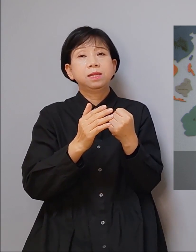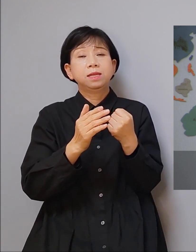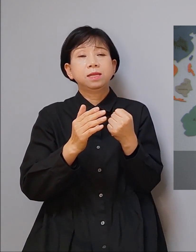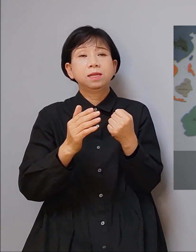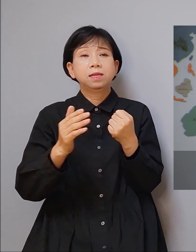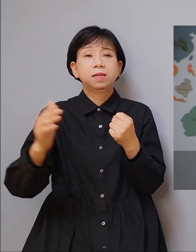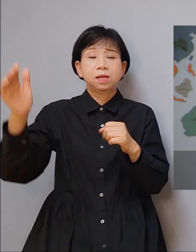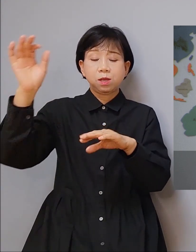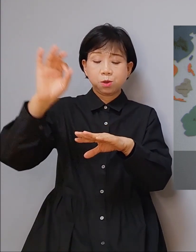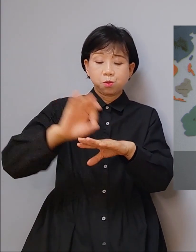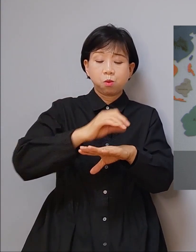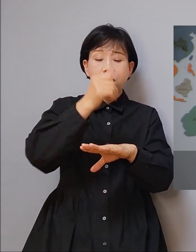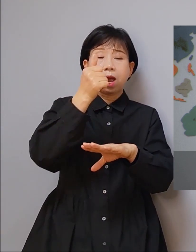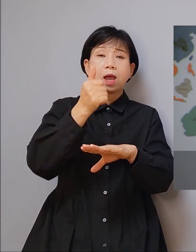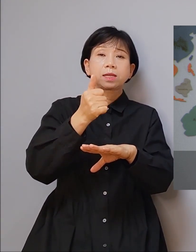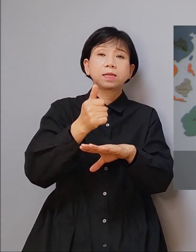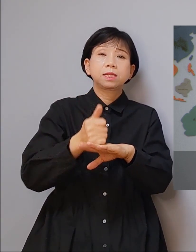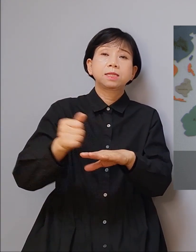경배하오니